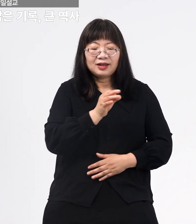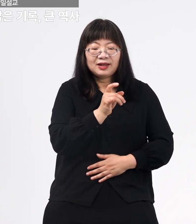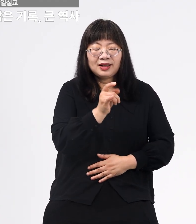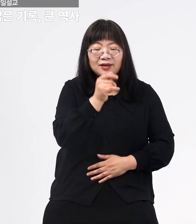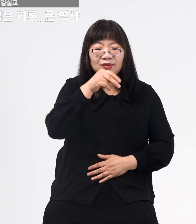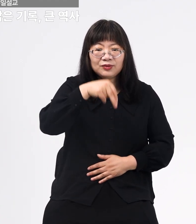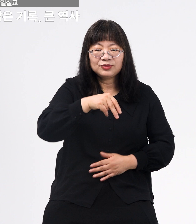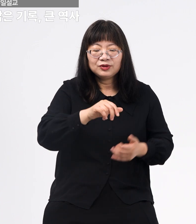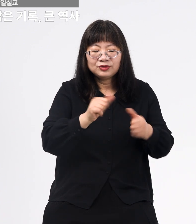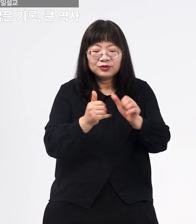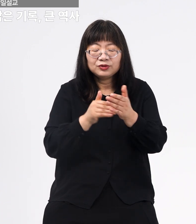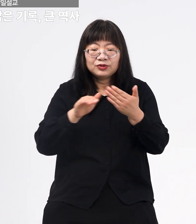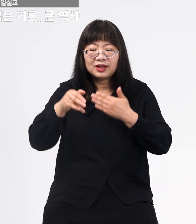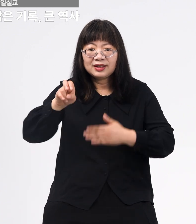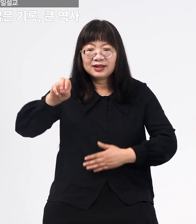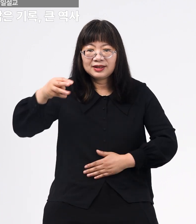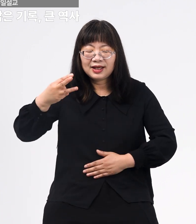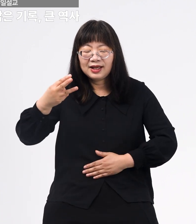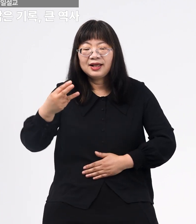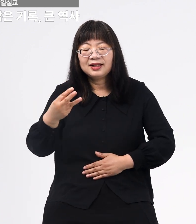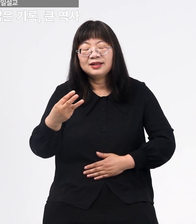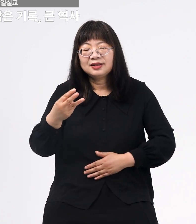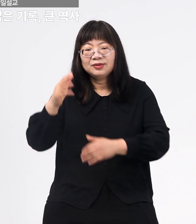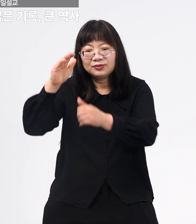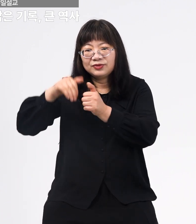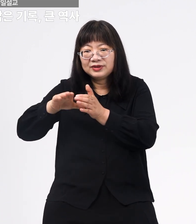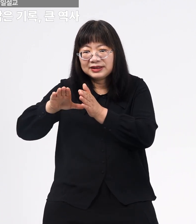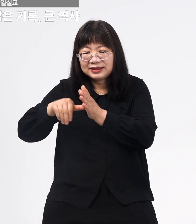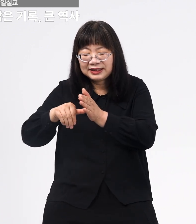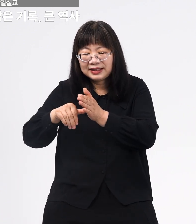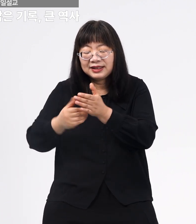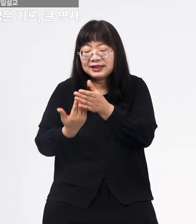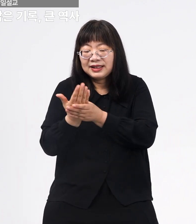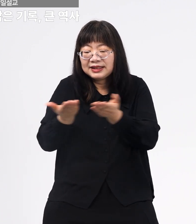일어날 때 어떤 일이 있었는가 하면 하나님이